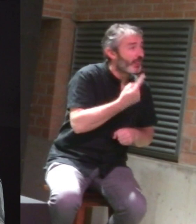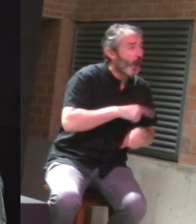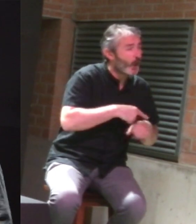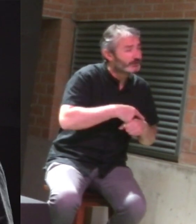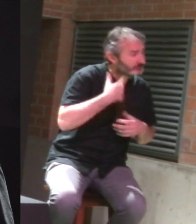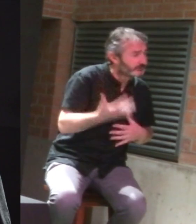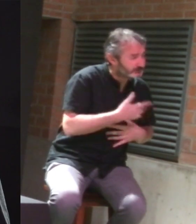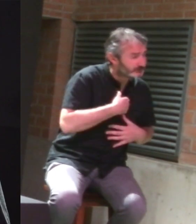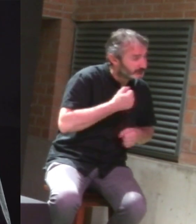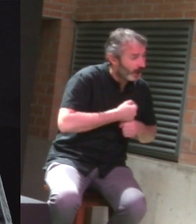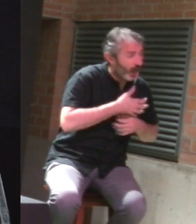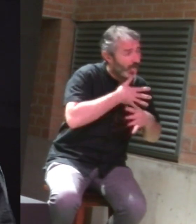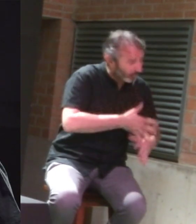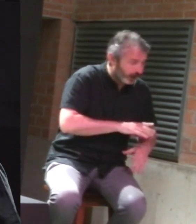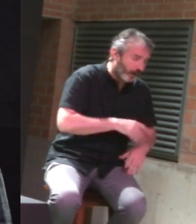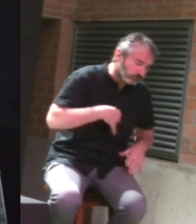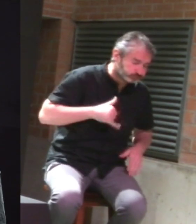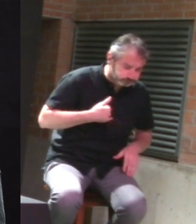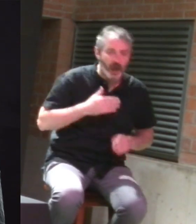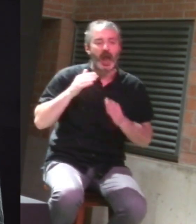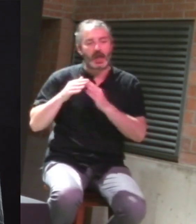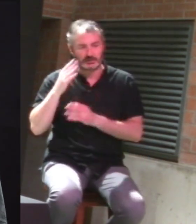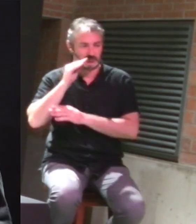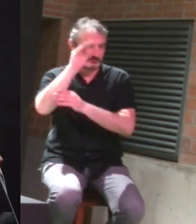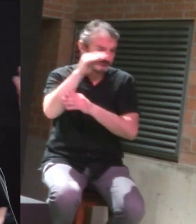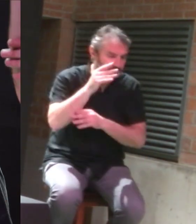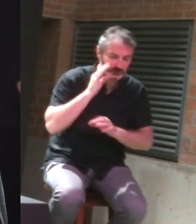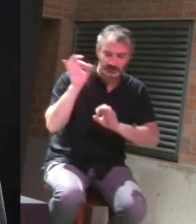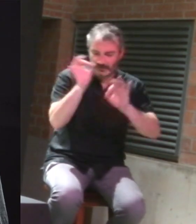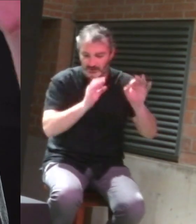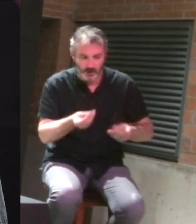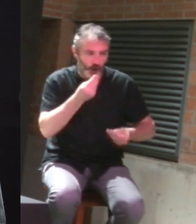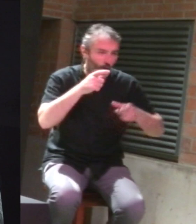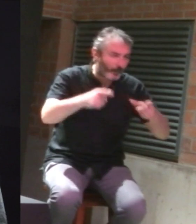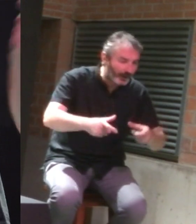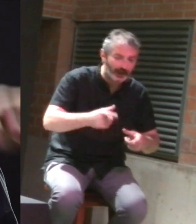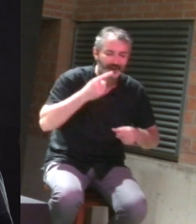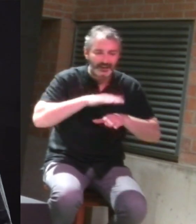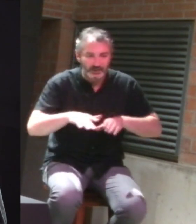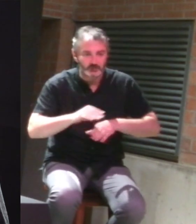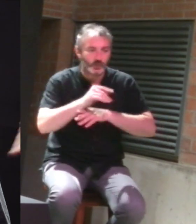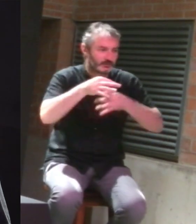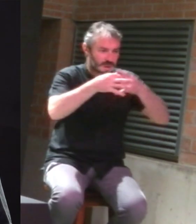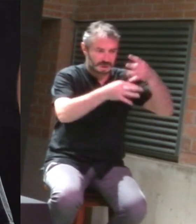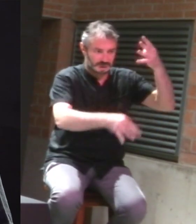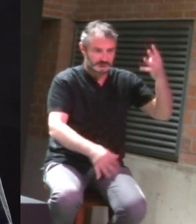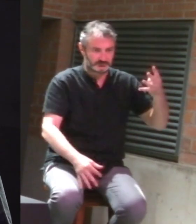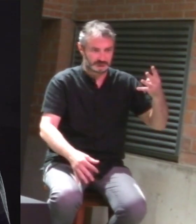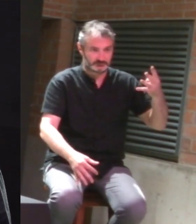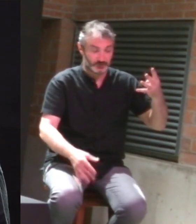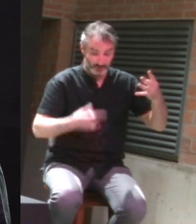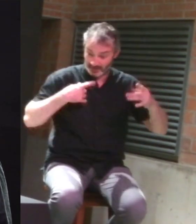laboral, tenían que hacerse cargo de las tareas domésticas, de todo el ámbito de cuidados, etcétera, etcétera. Y